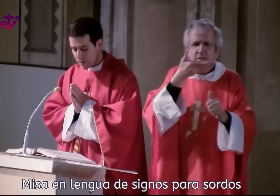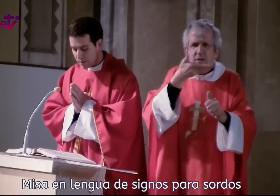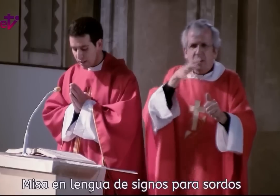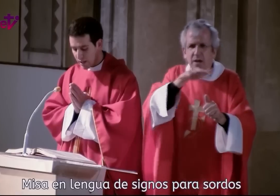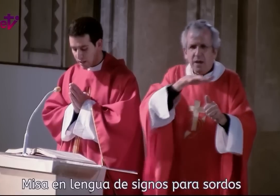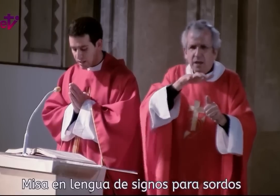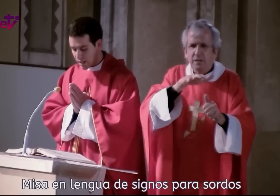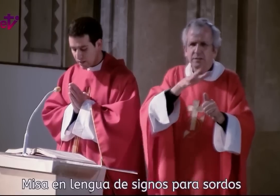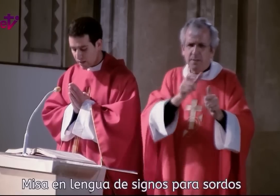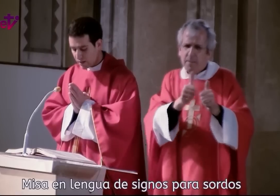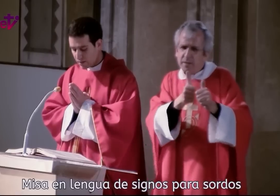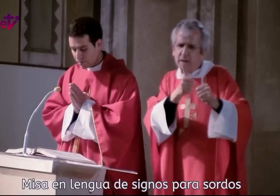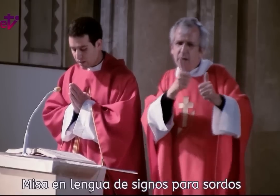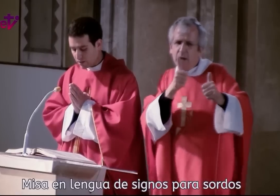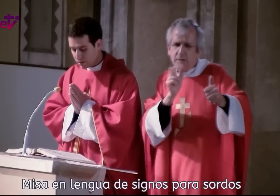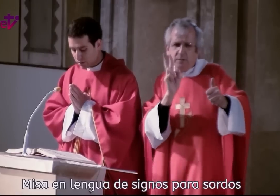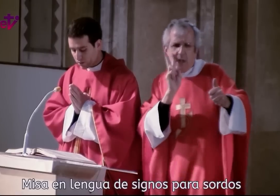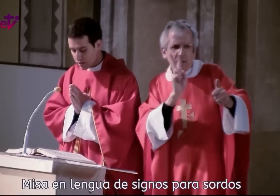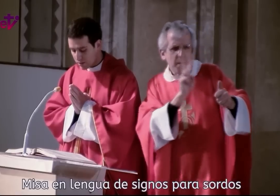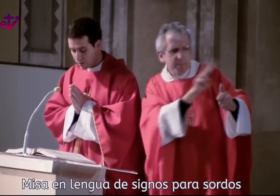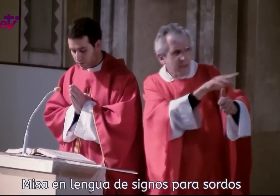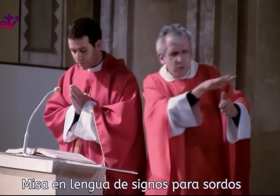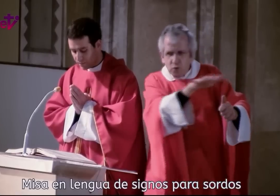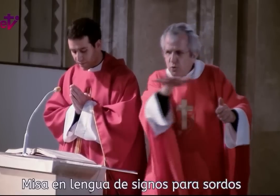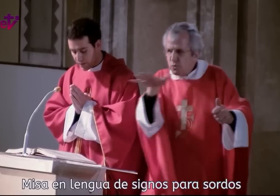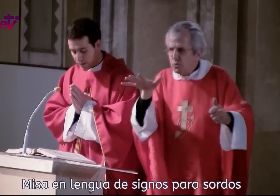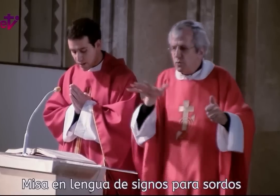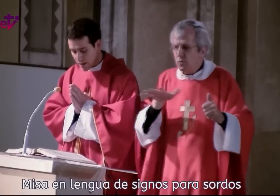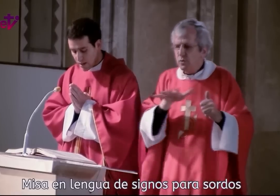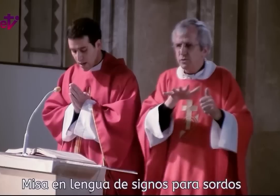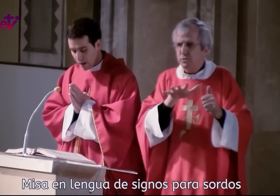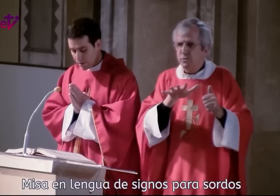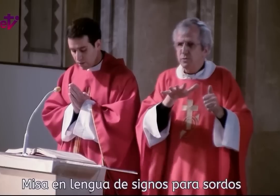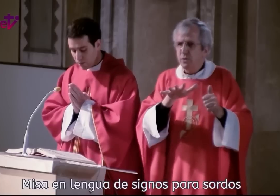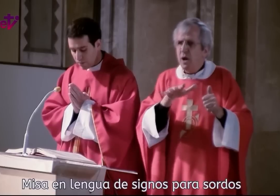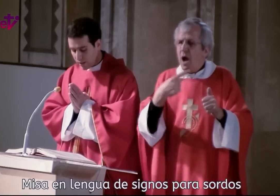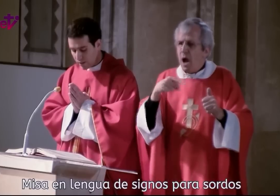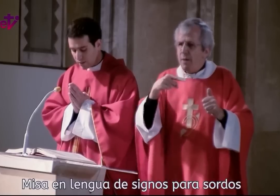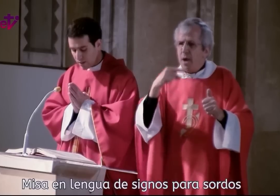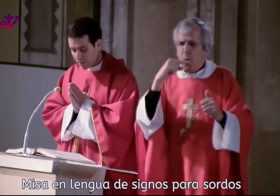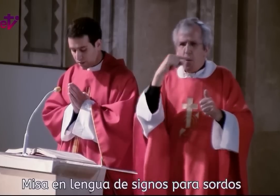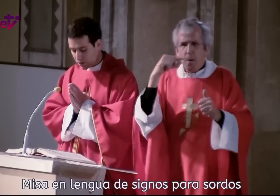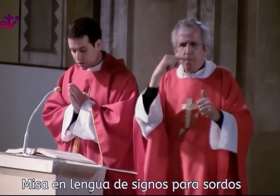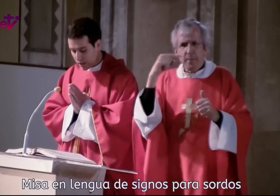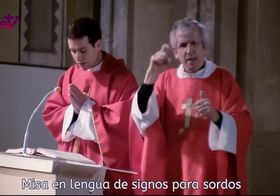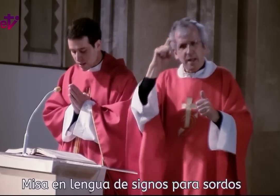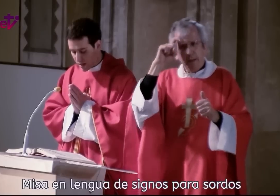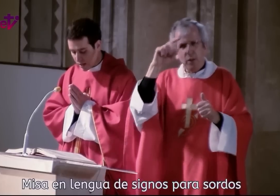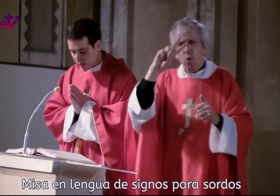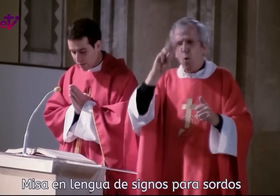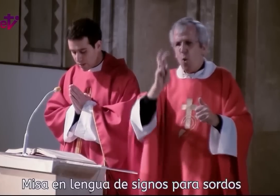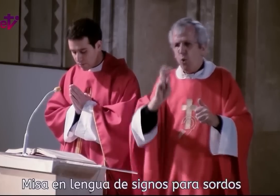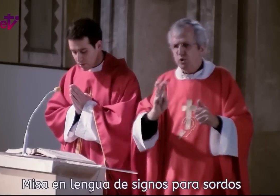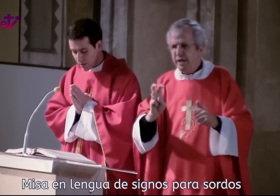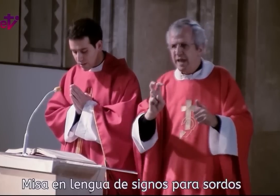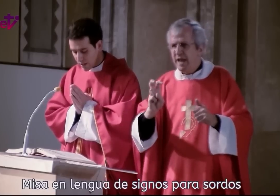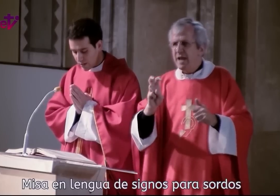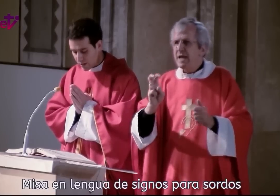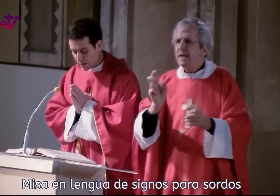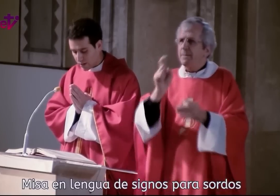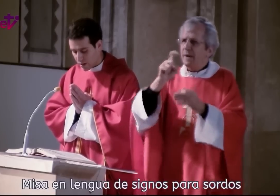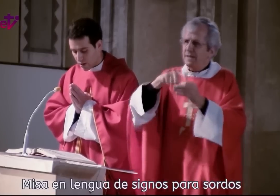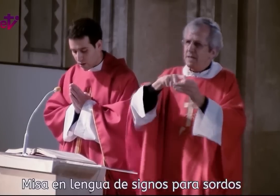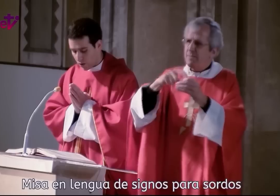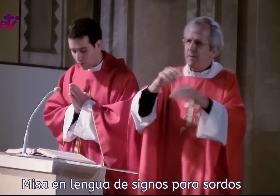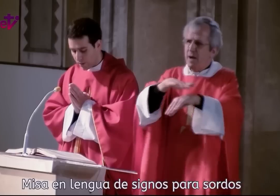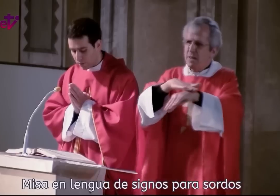se mantenían a distancia, viendo todo esto. Había un hombre llamado José, que era miembro del